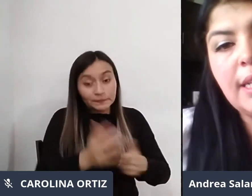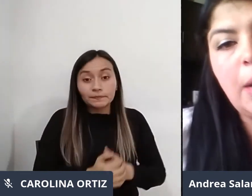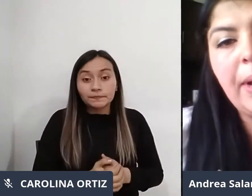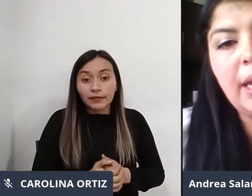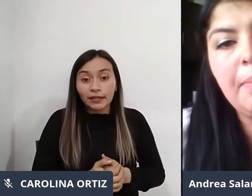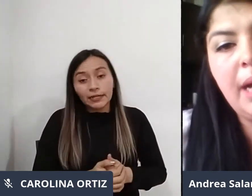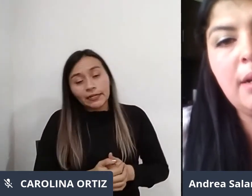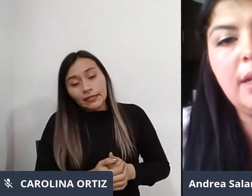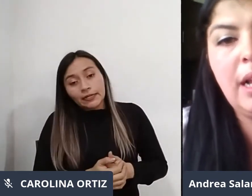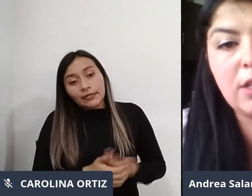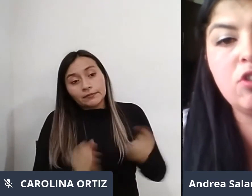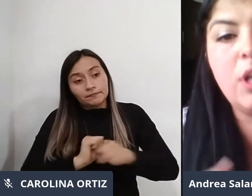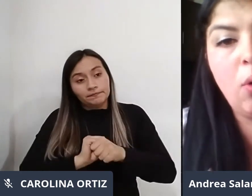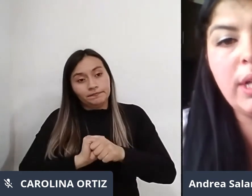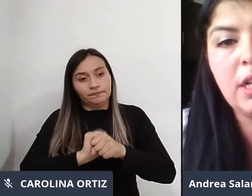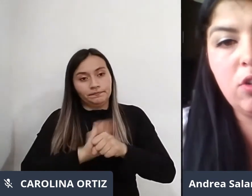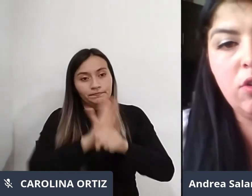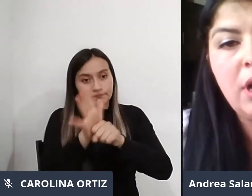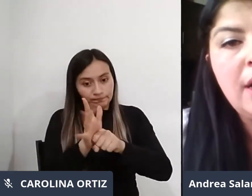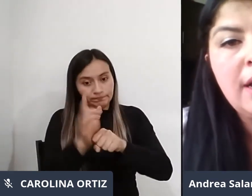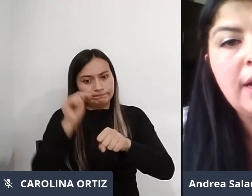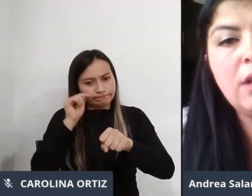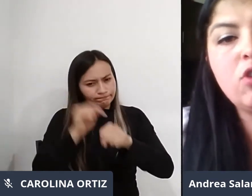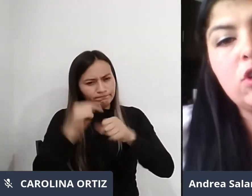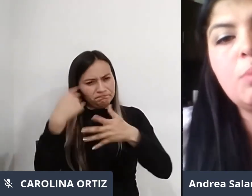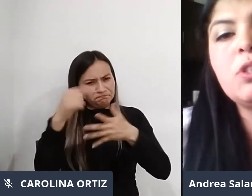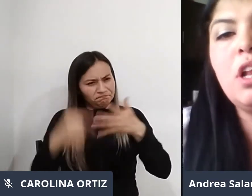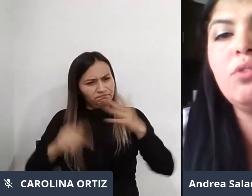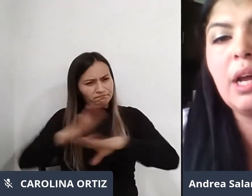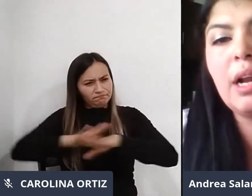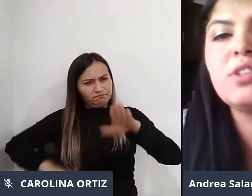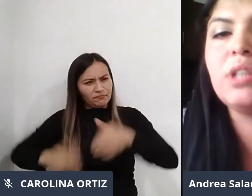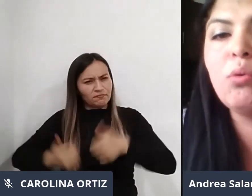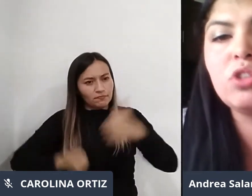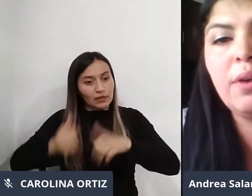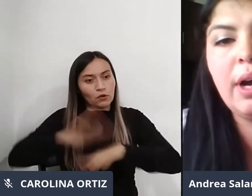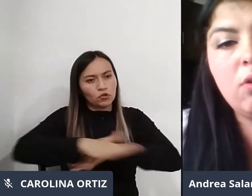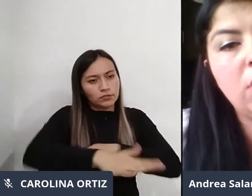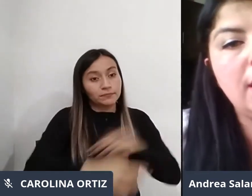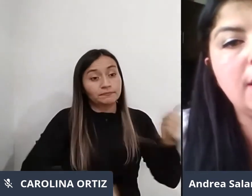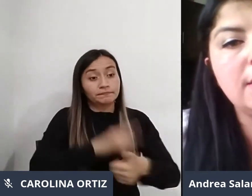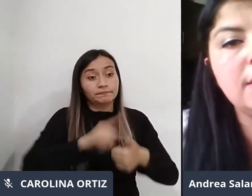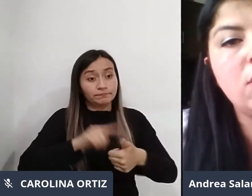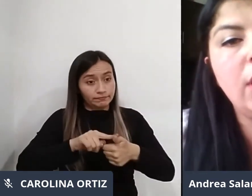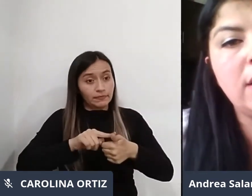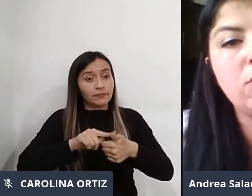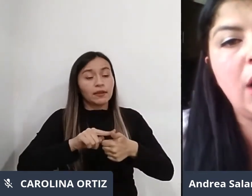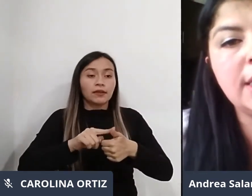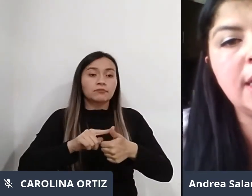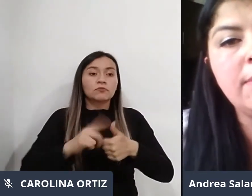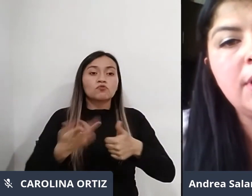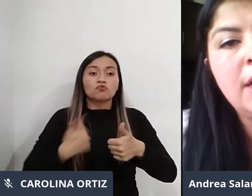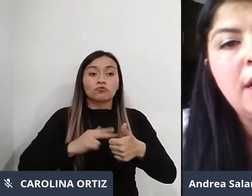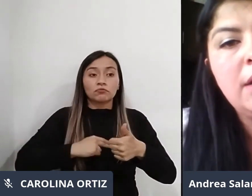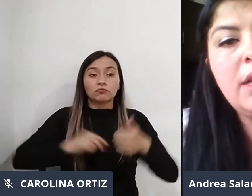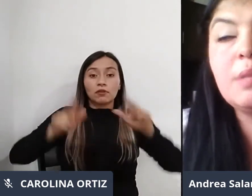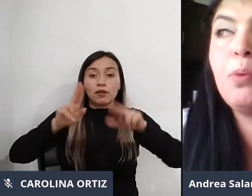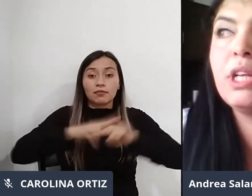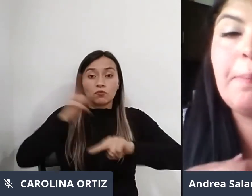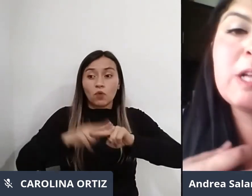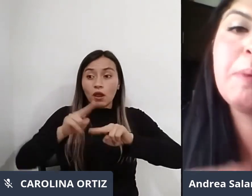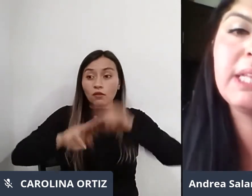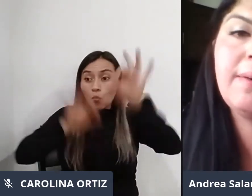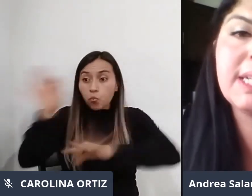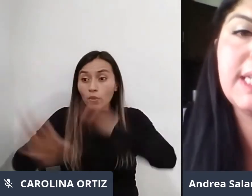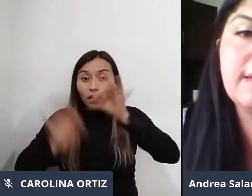de las razones que tiene esta pandemia y de las consecuencias son que nosotros hemos tenido una relación abusiva con la naturaleza